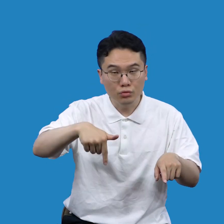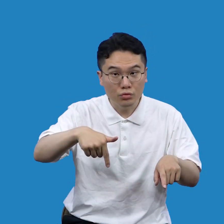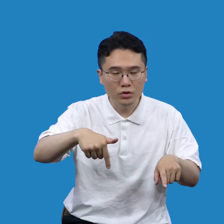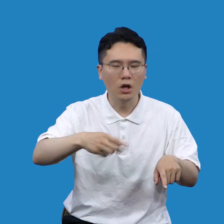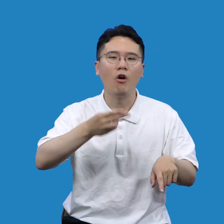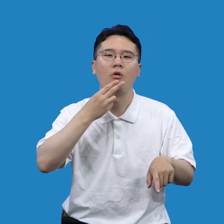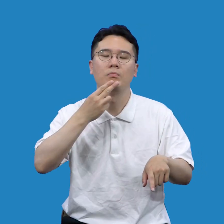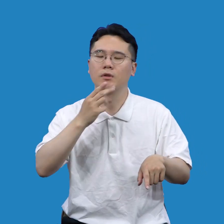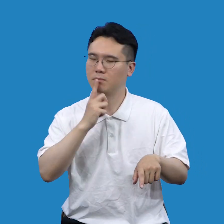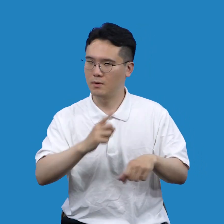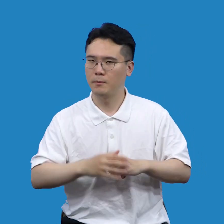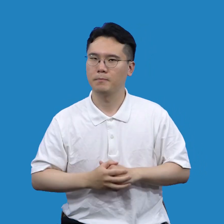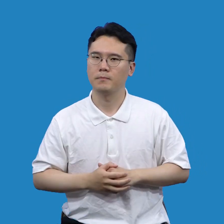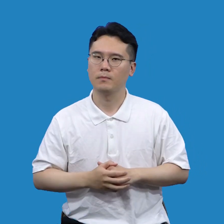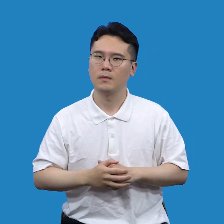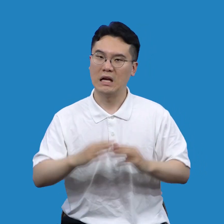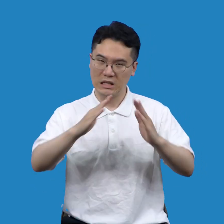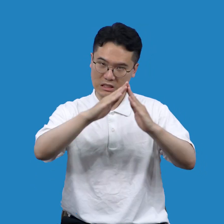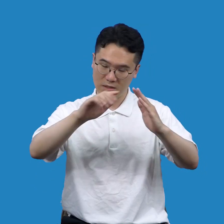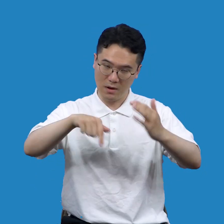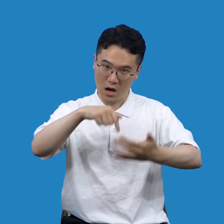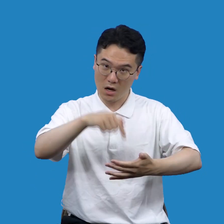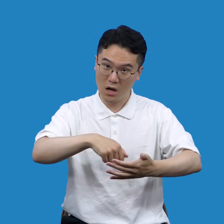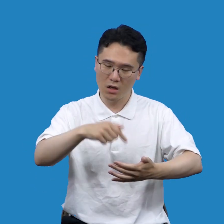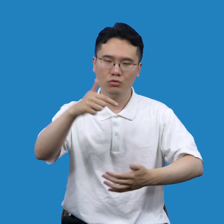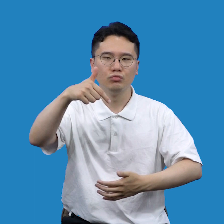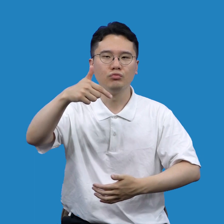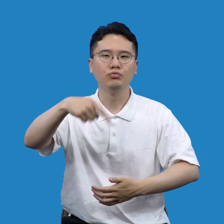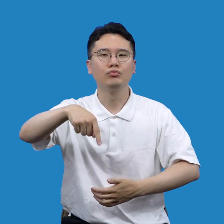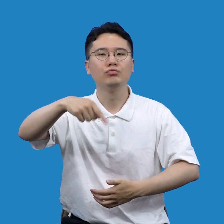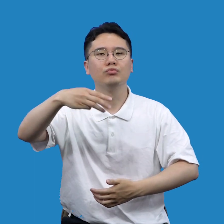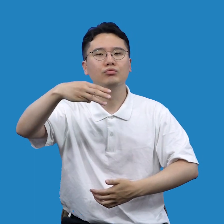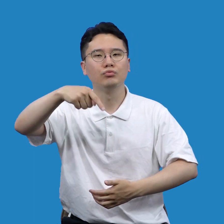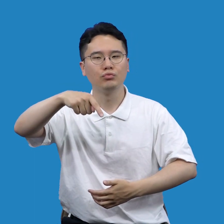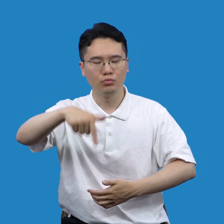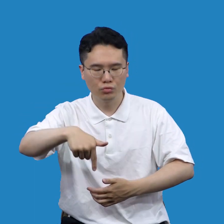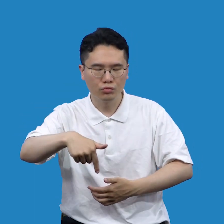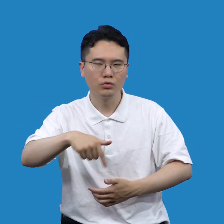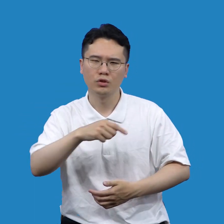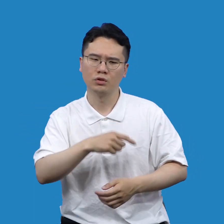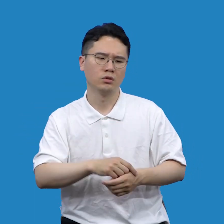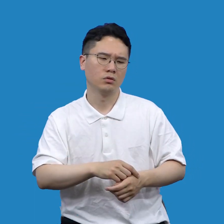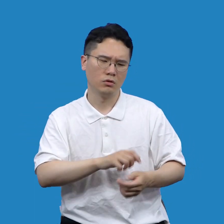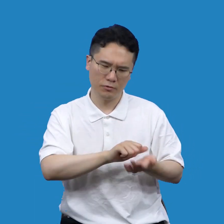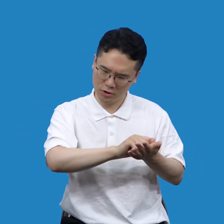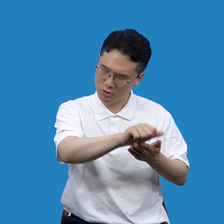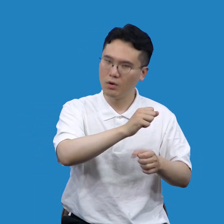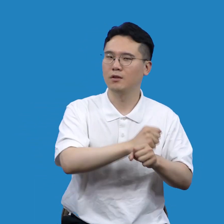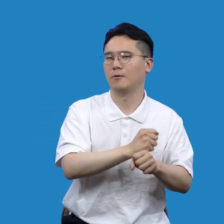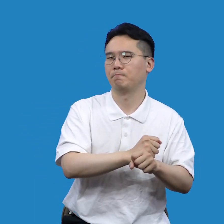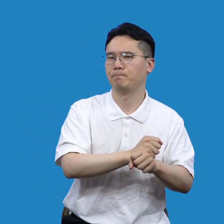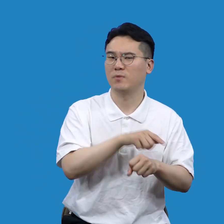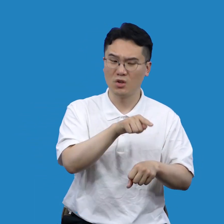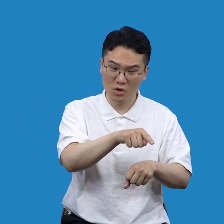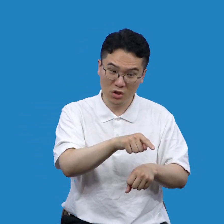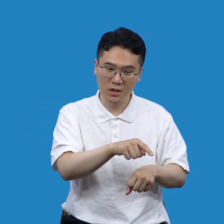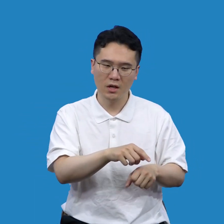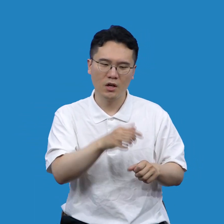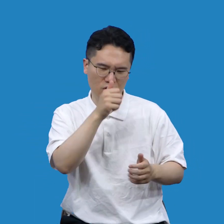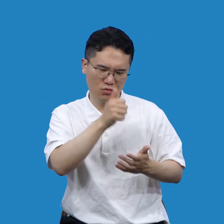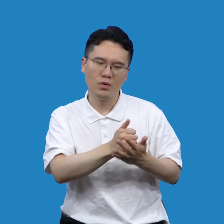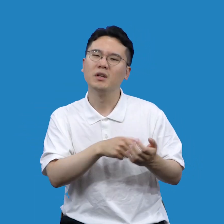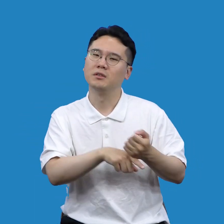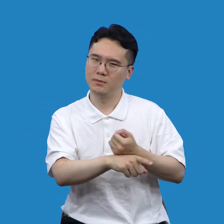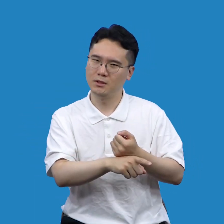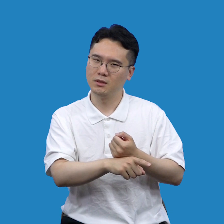집안에서 누룩을 없애요. 왜냐하면 누룩은 죄의 상징이고 우리가 죄에서 구원받은 것을 기념하는 것이기 때문에 누룩이